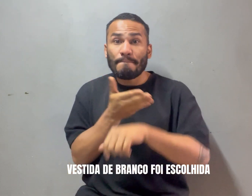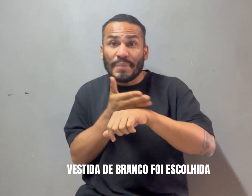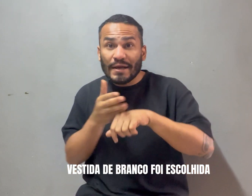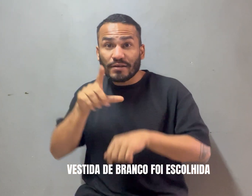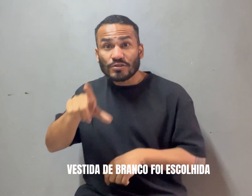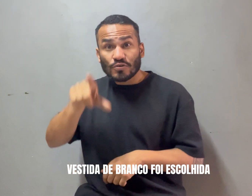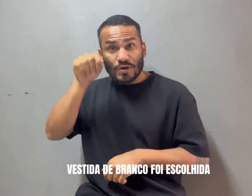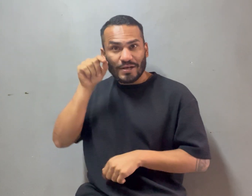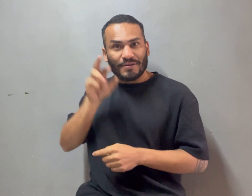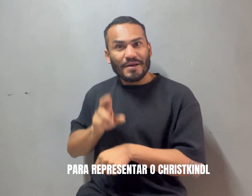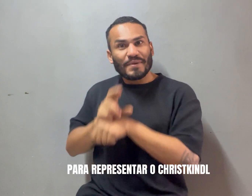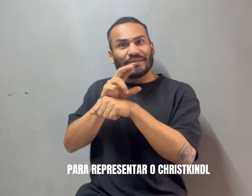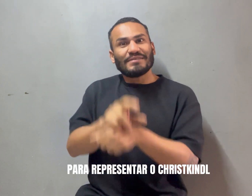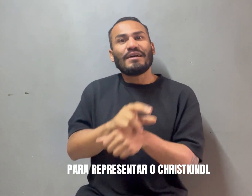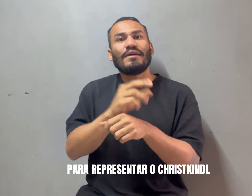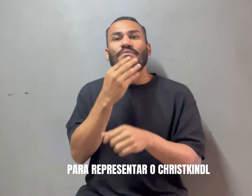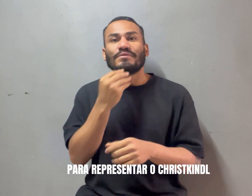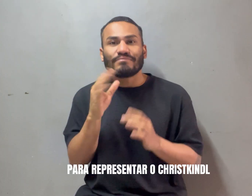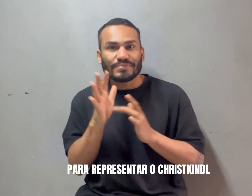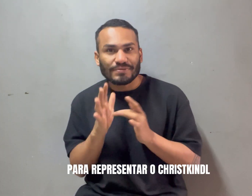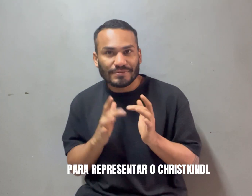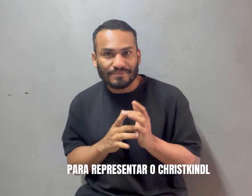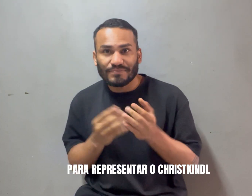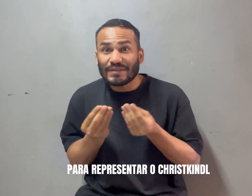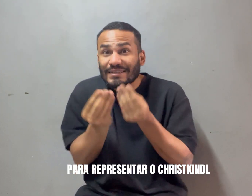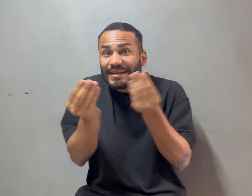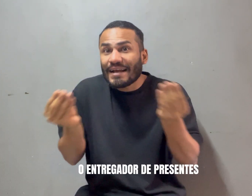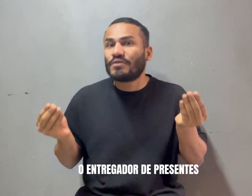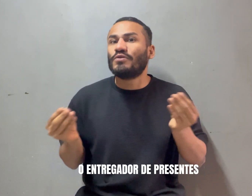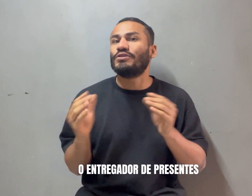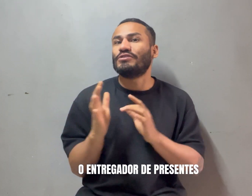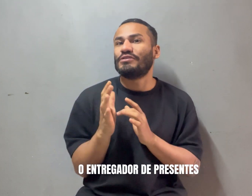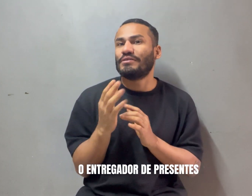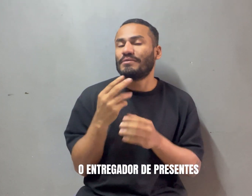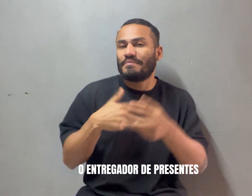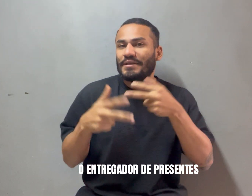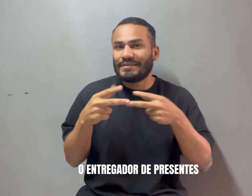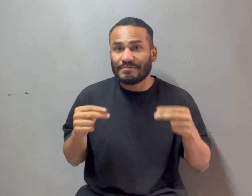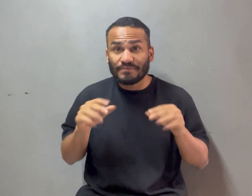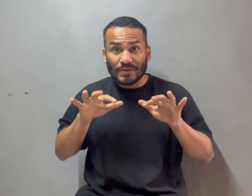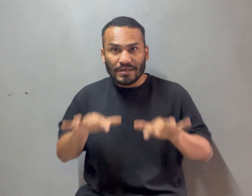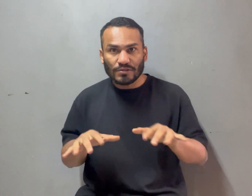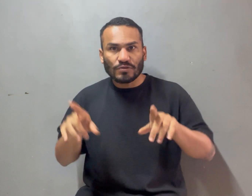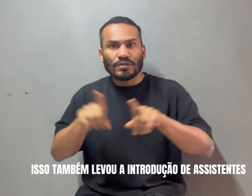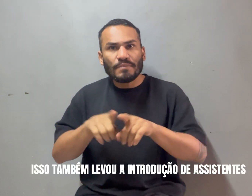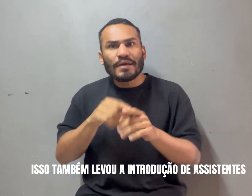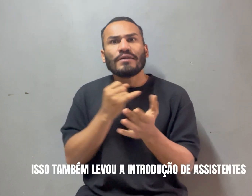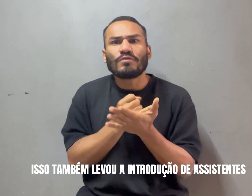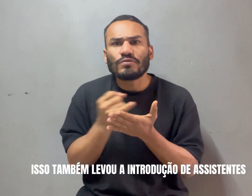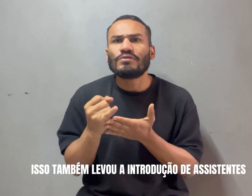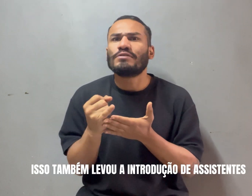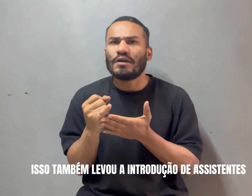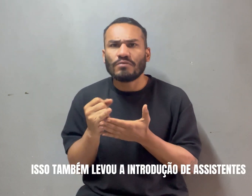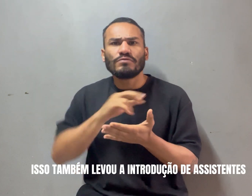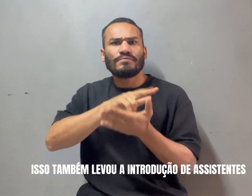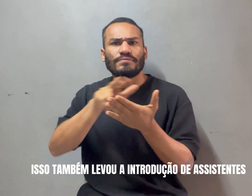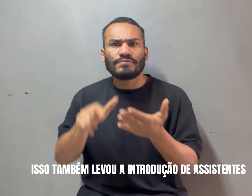foi escolhida para representar o Christkindl, o entregador de presentes. Isso também levou à introdução de